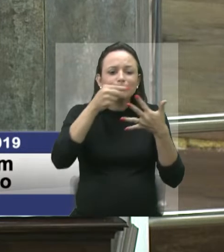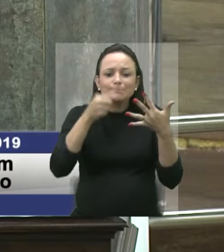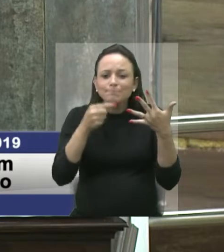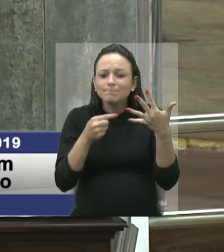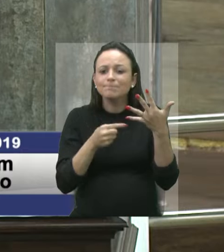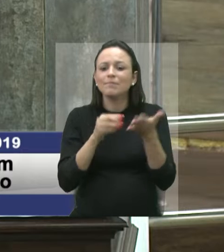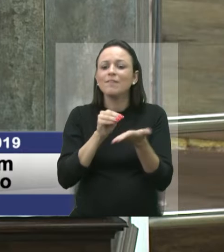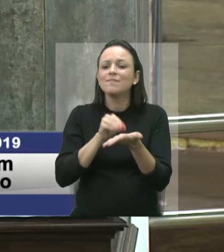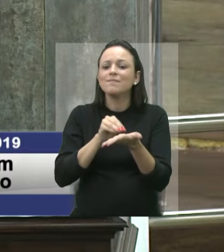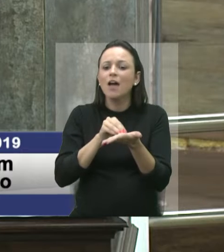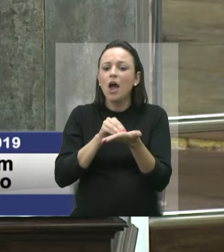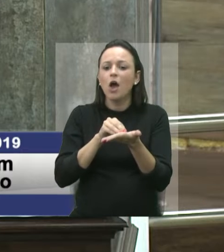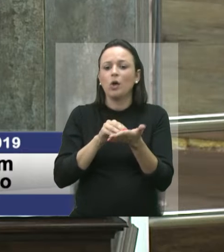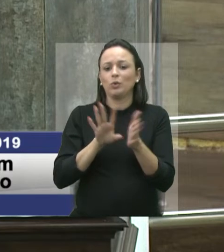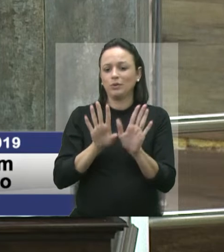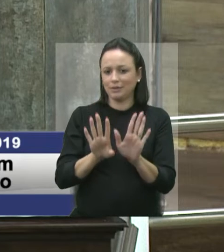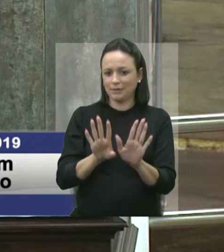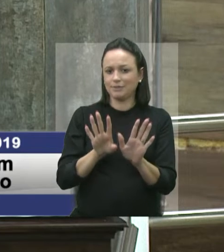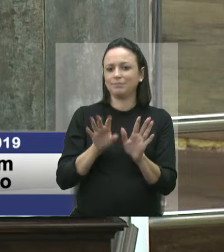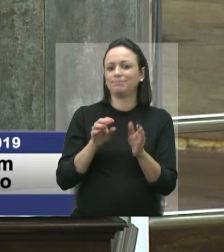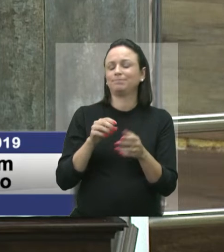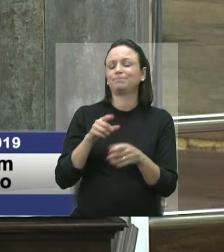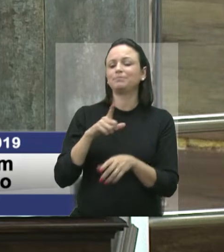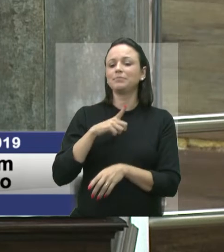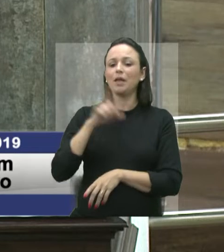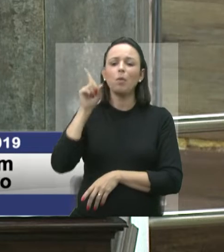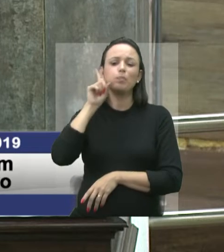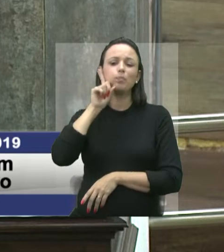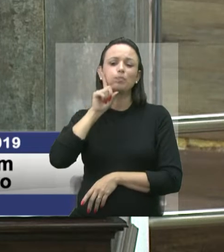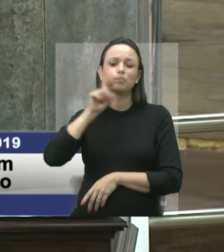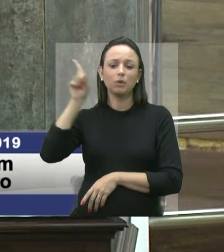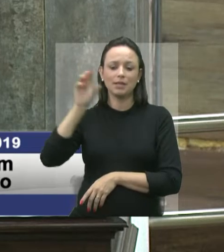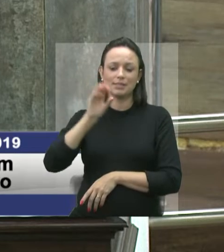números americanos, que estimam que